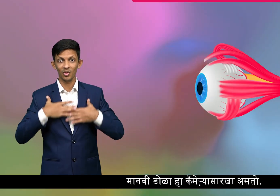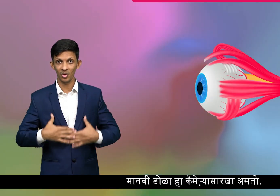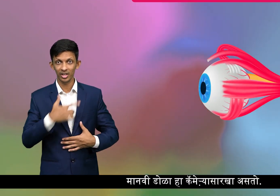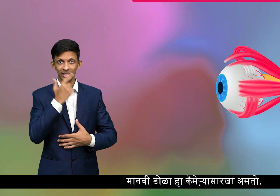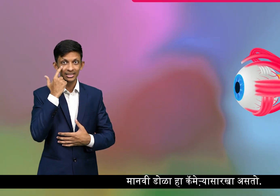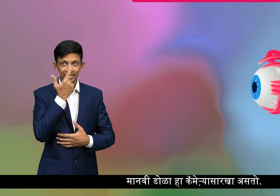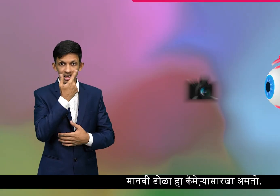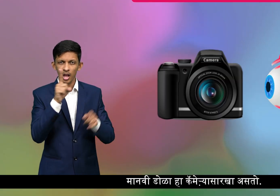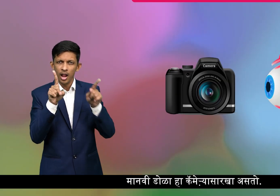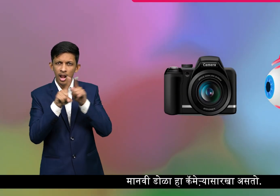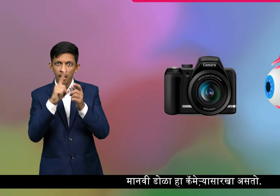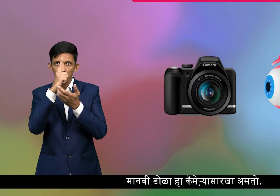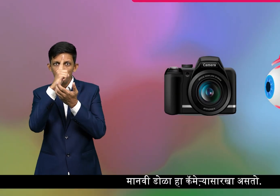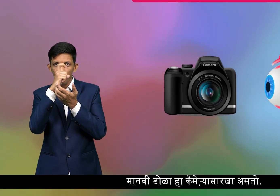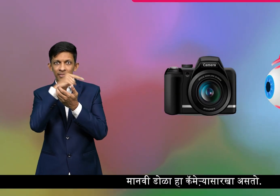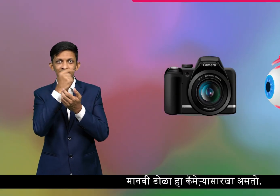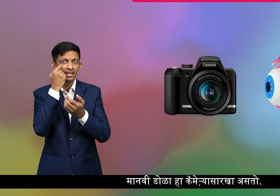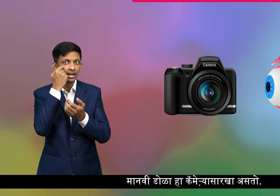मानवी डोळा हा कॅमेऱ्यासारखा असतो.